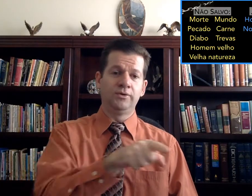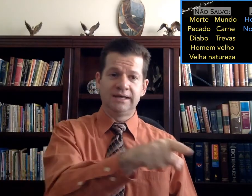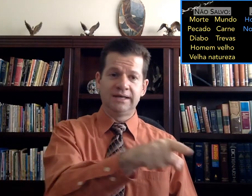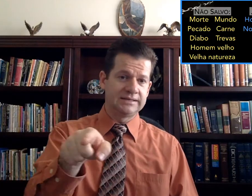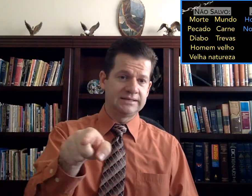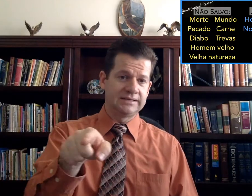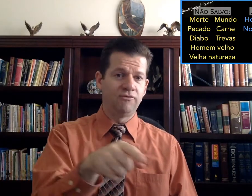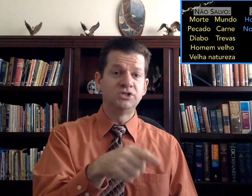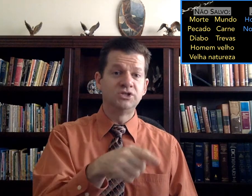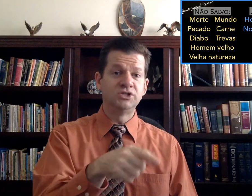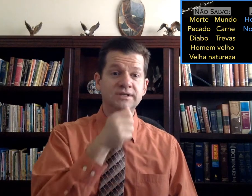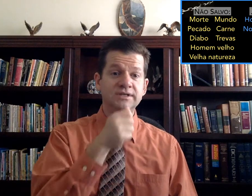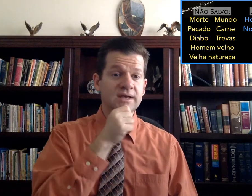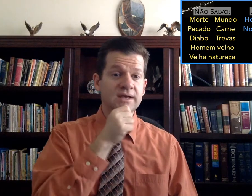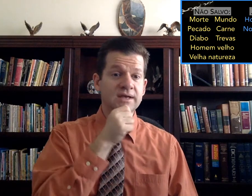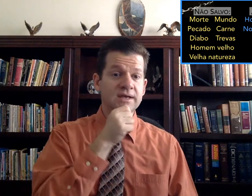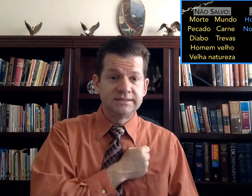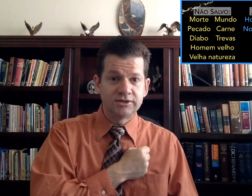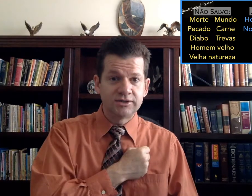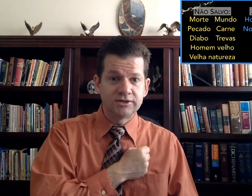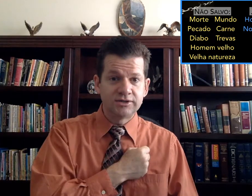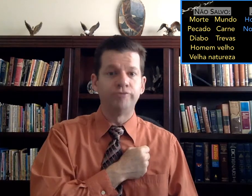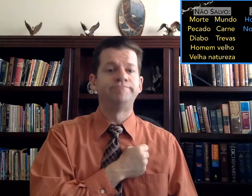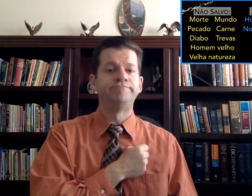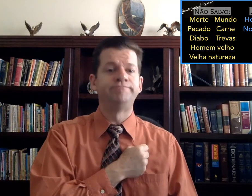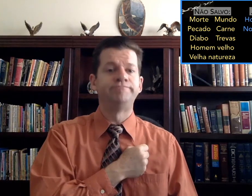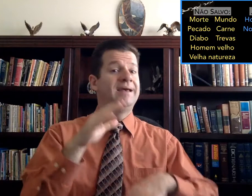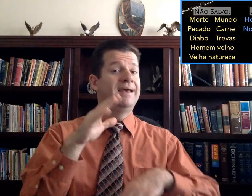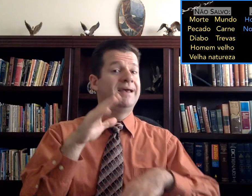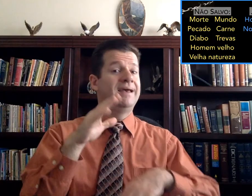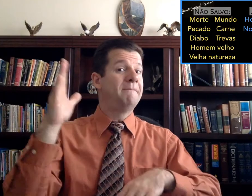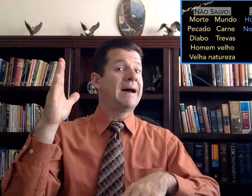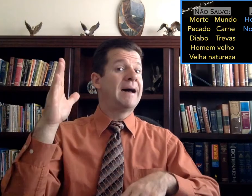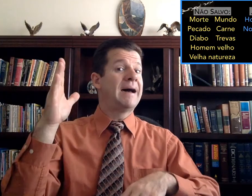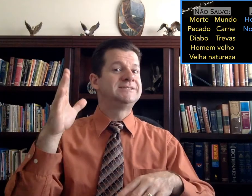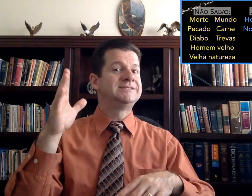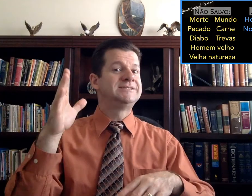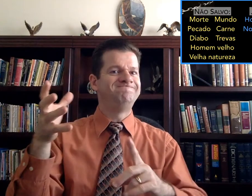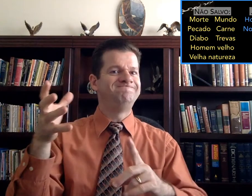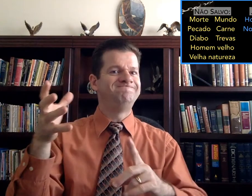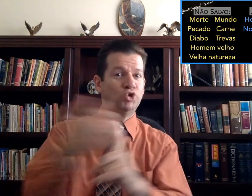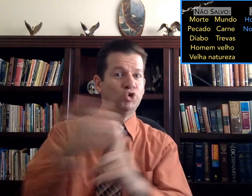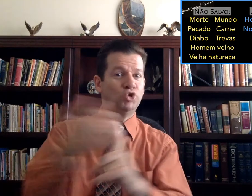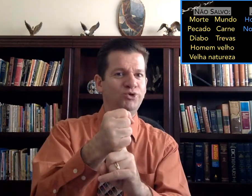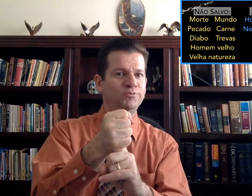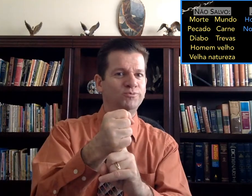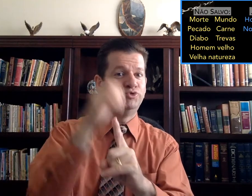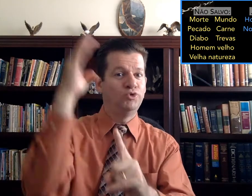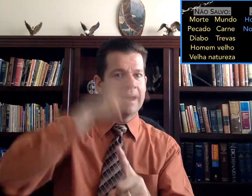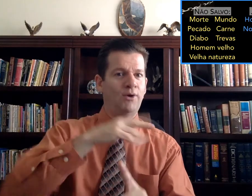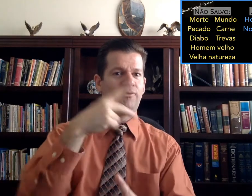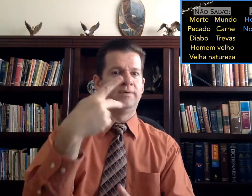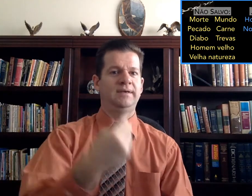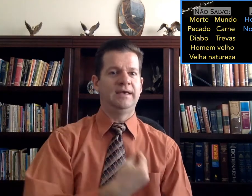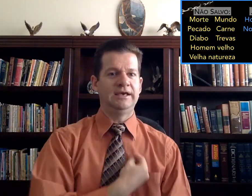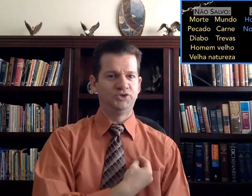era salvo, antes de você ser salvo, era mais domínio do mal em sua